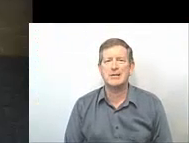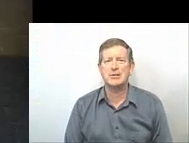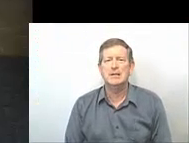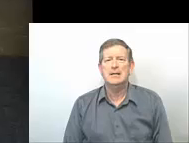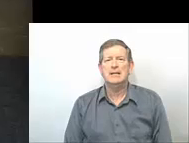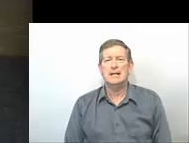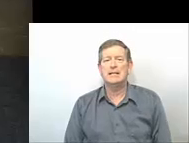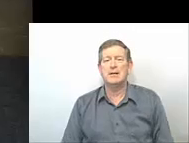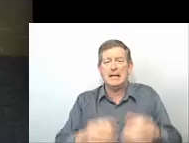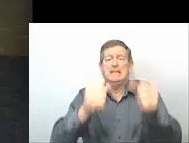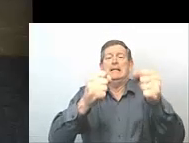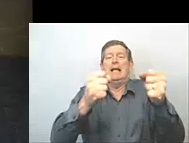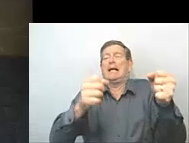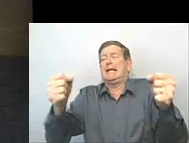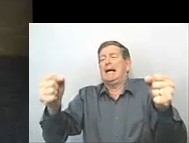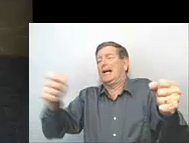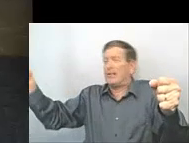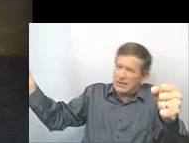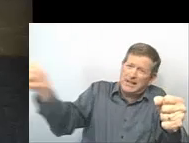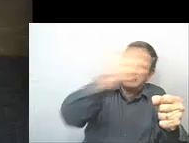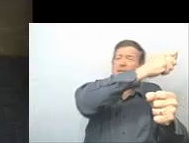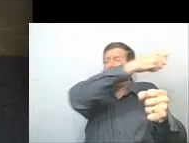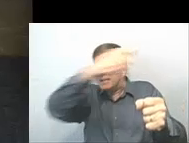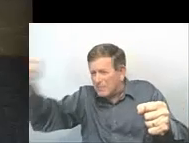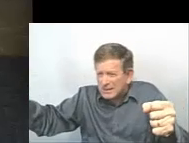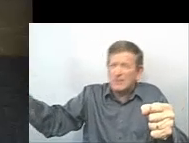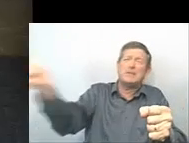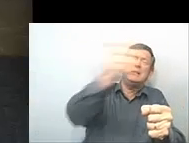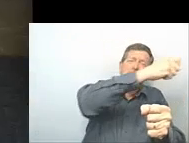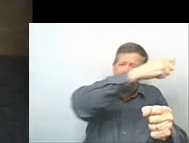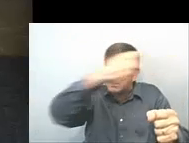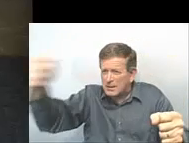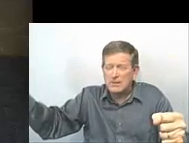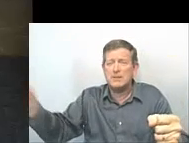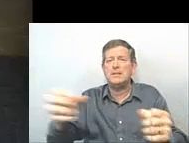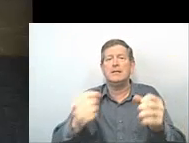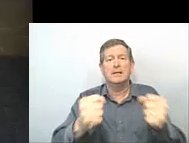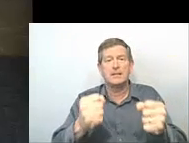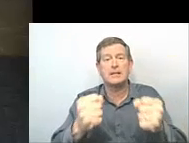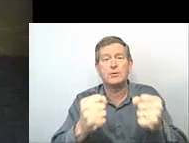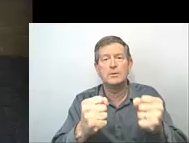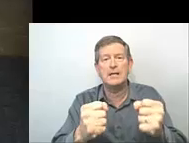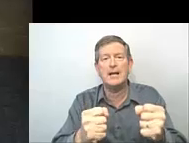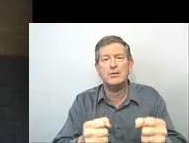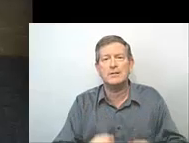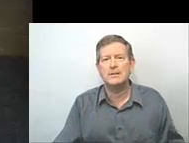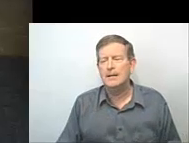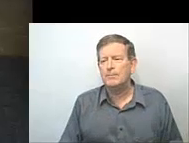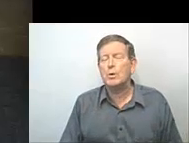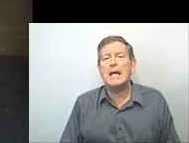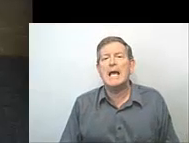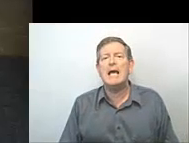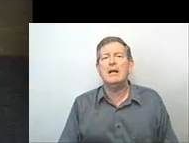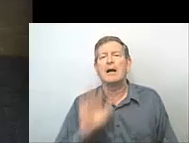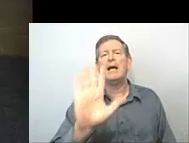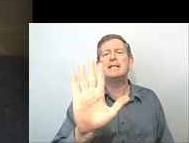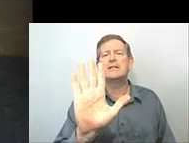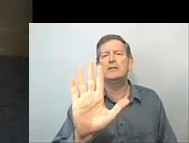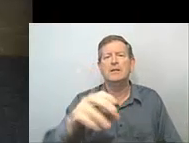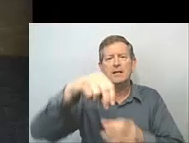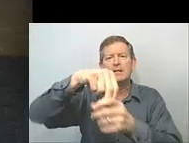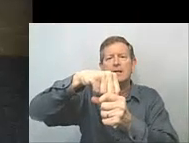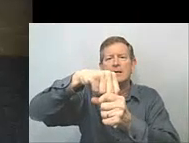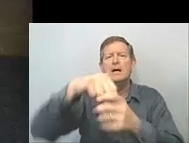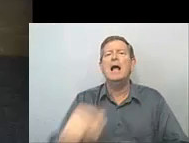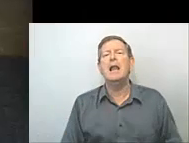sa cage. Elle est dans la cage. Laisse-moi sortir, laisse-moi sortir. Ça, c'est une cage, hein. Donc, elle